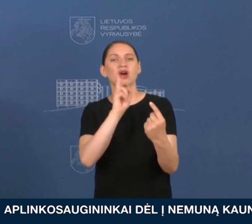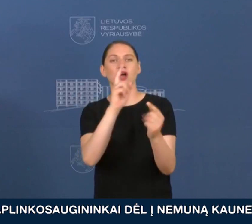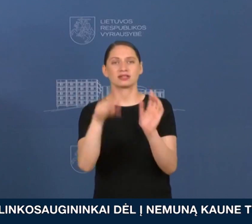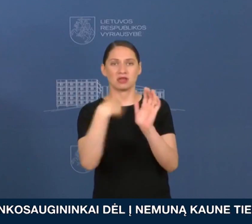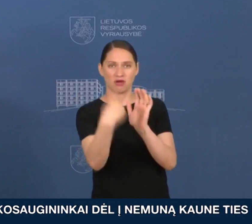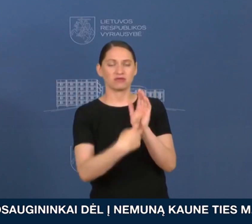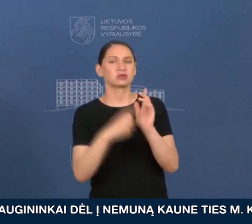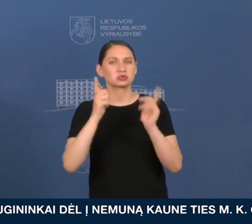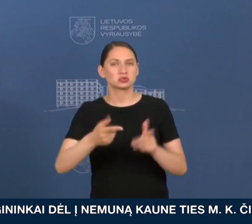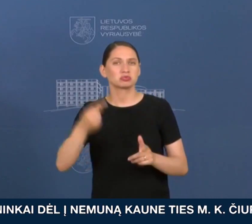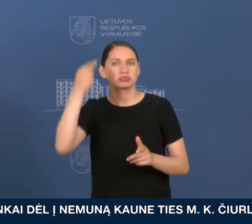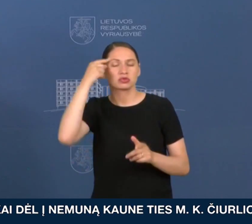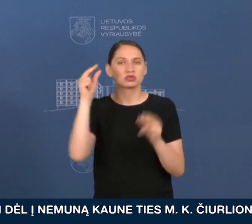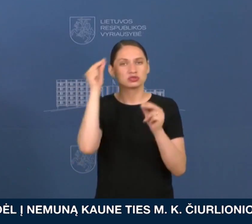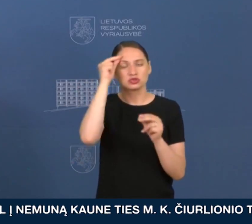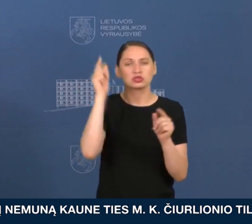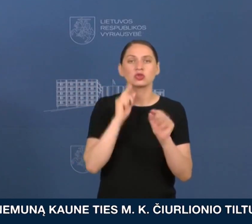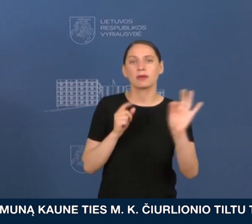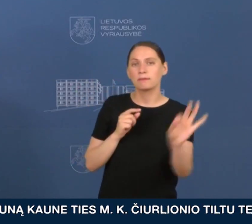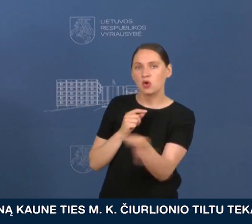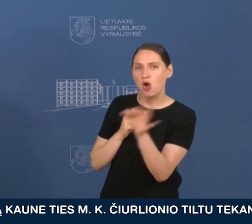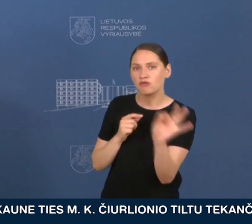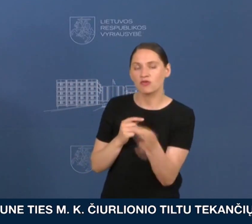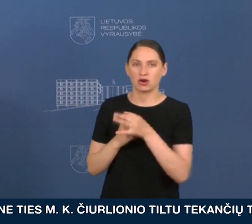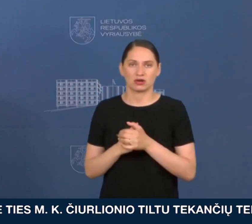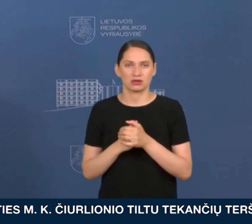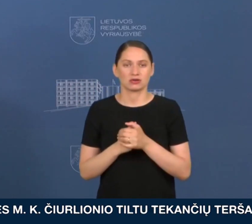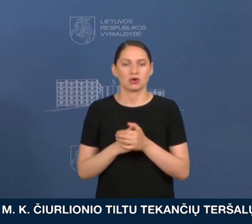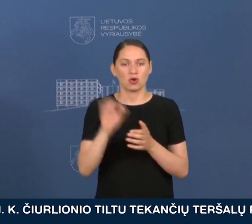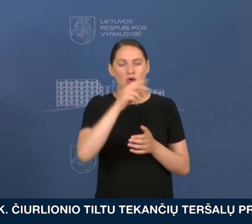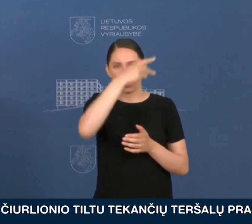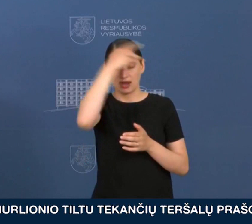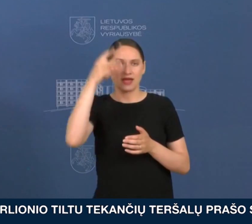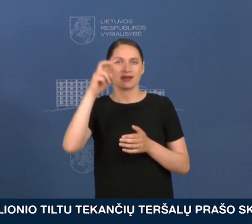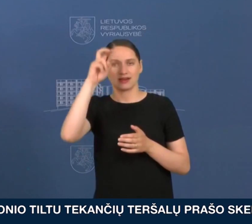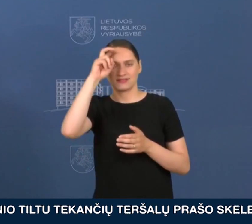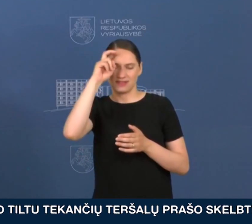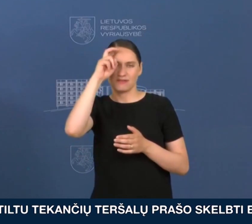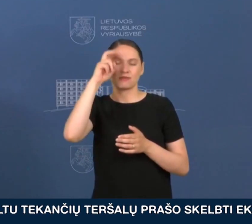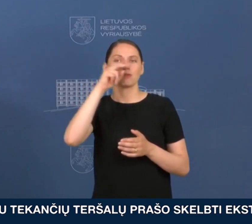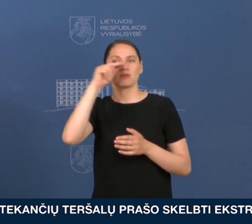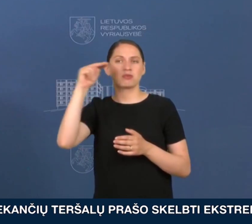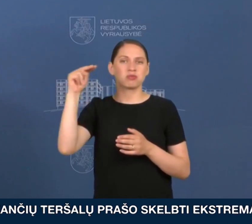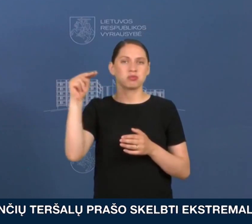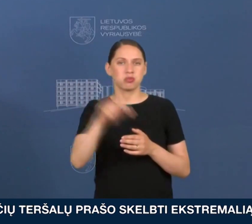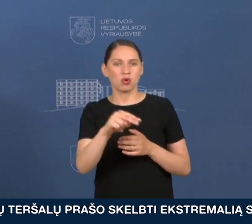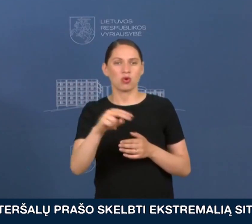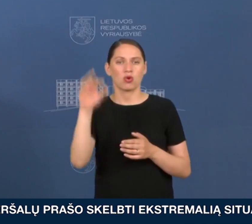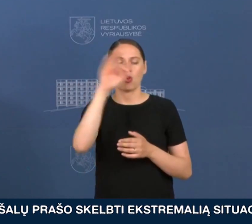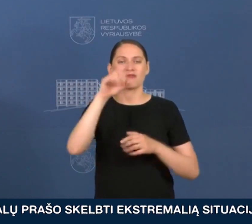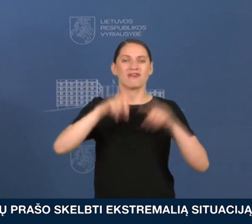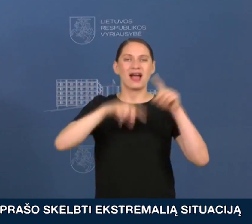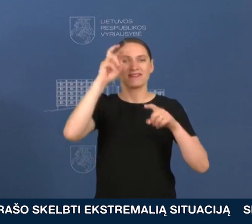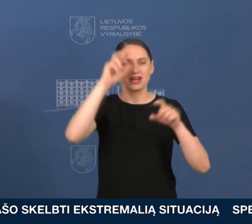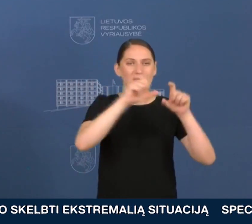turint mintį, kad yra provokacijų rizika dėl Lietuvos Respublikos pozicijos ir valdžios institucijų